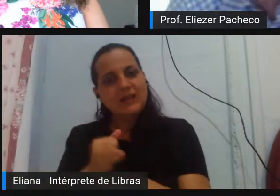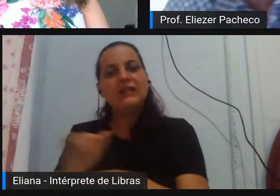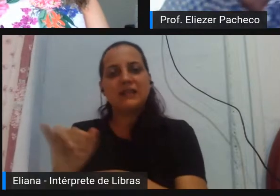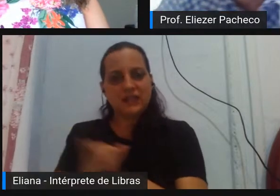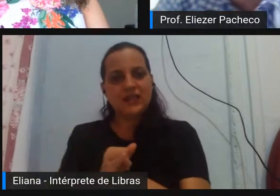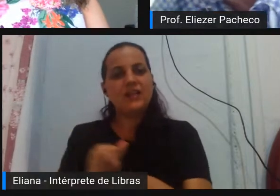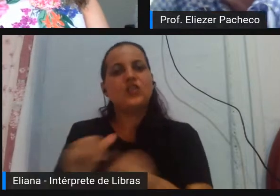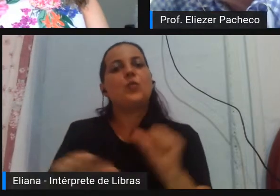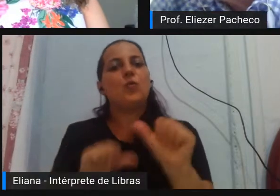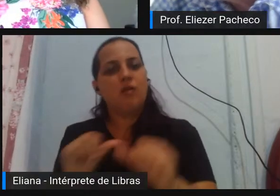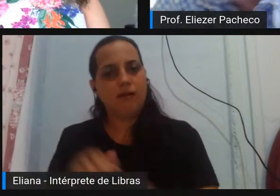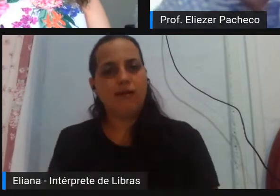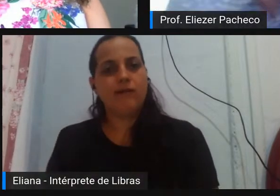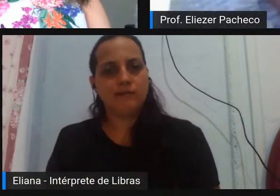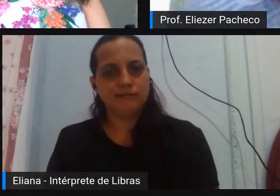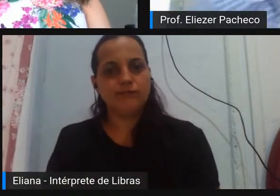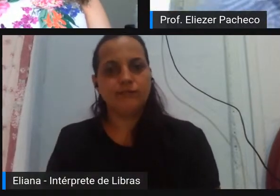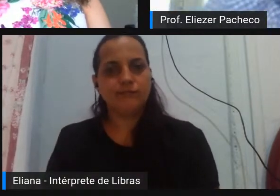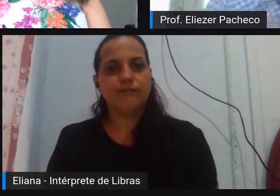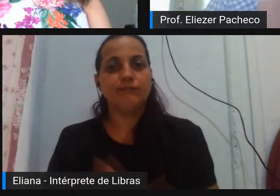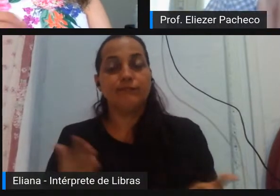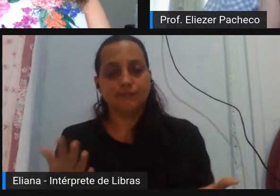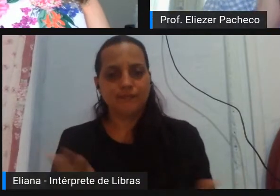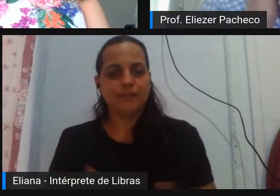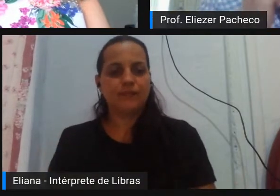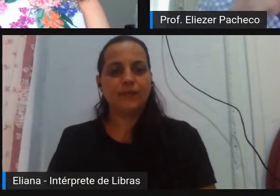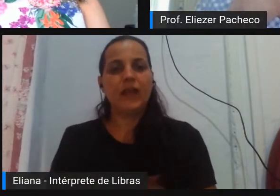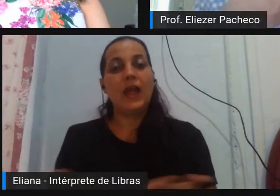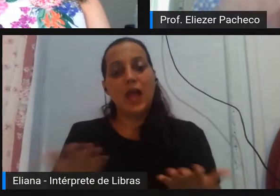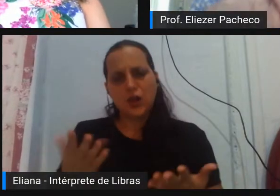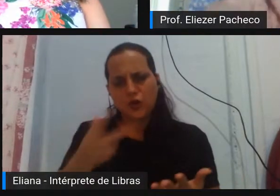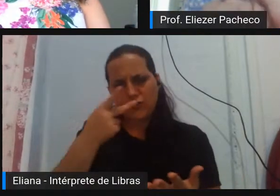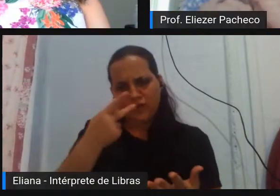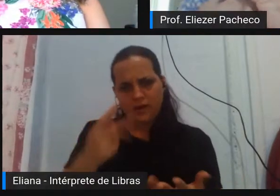Com relação à formação